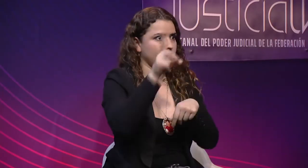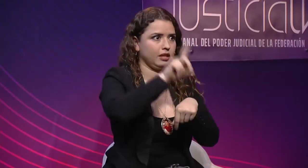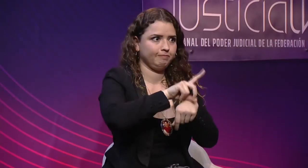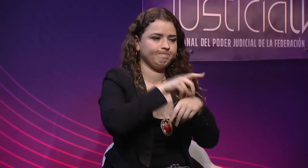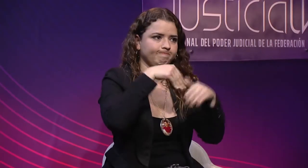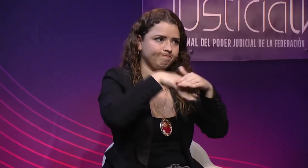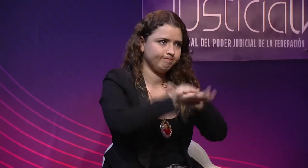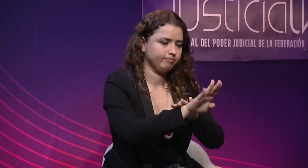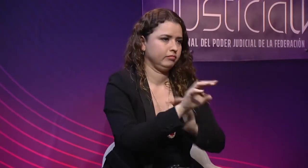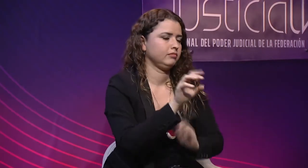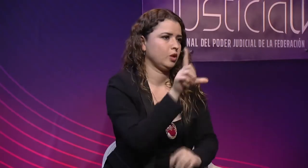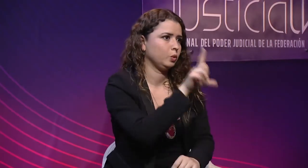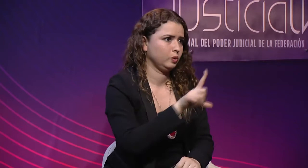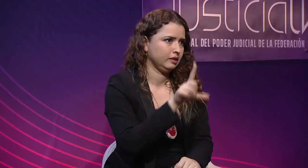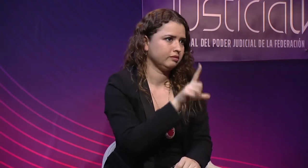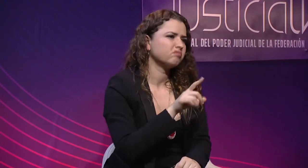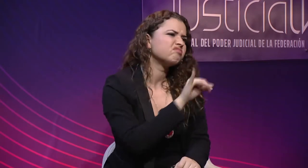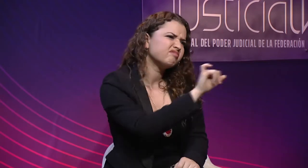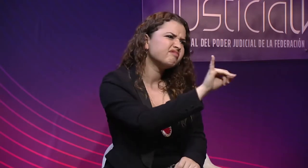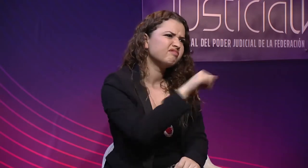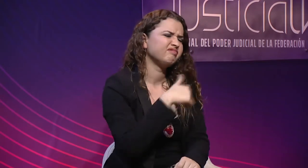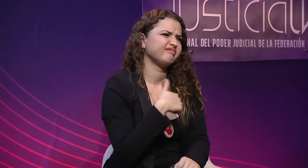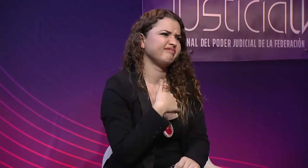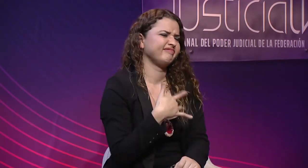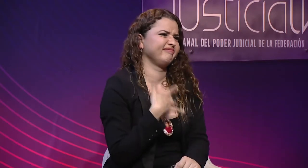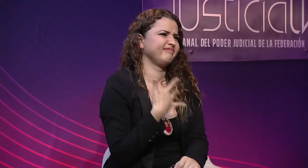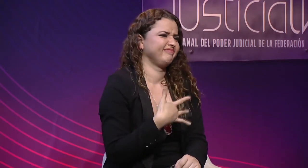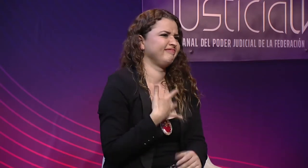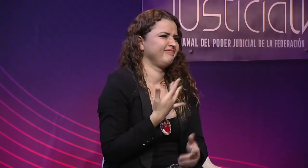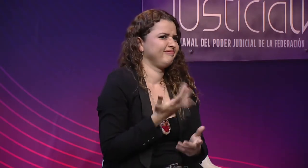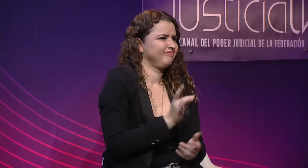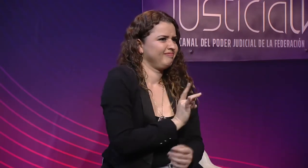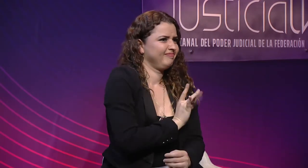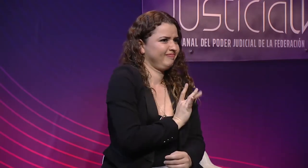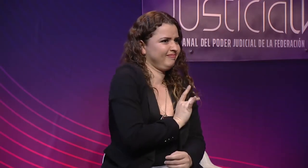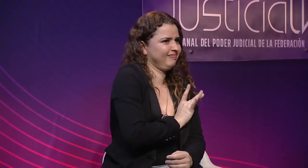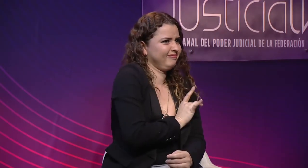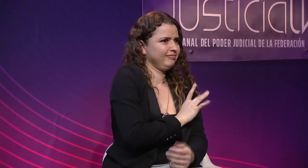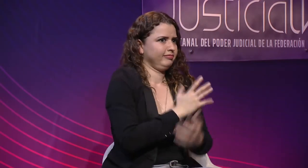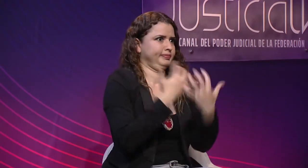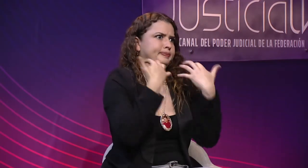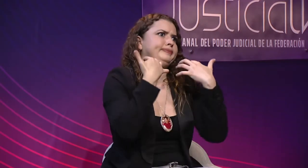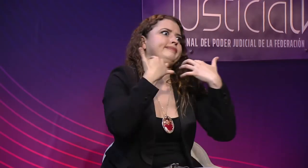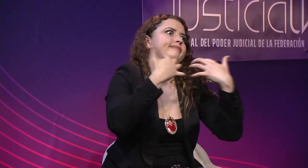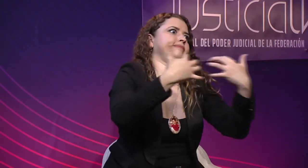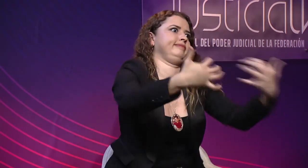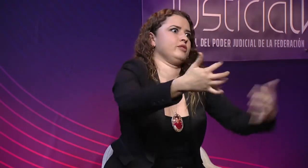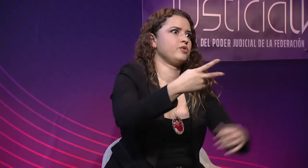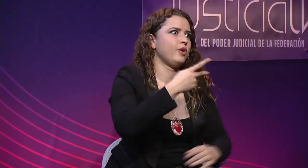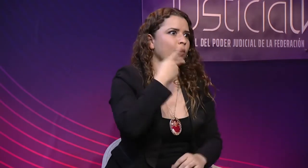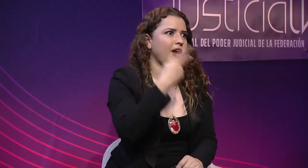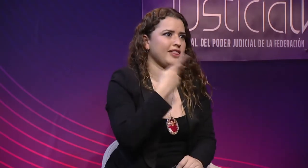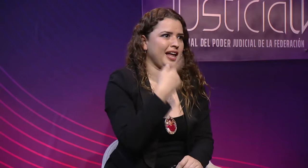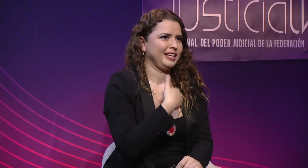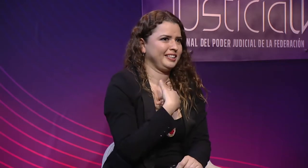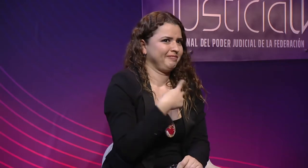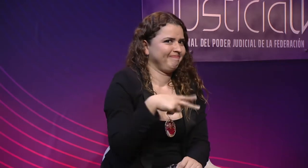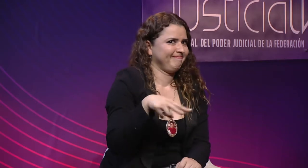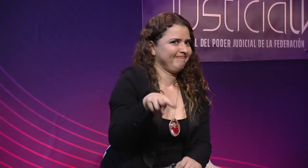formas entré a esa escuela el día lunes. Y la verdad es que sí me sentí extraña, con miedo, ver